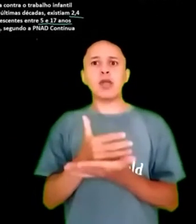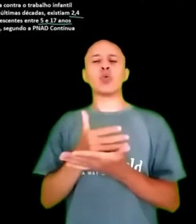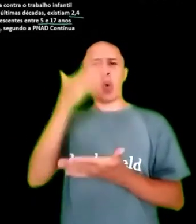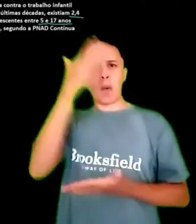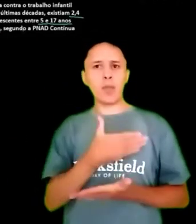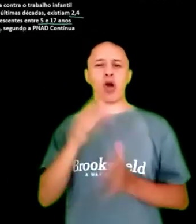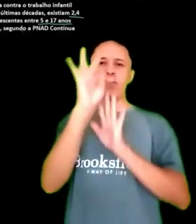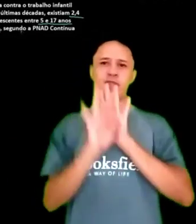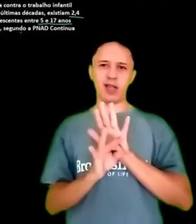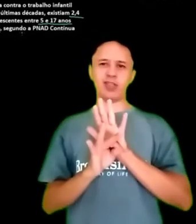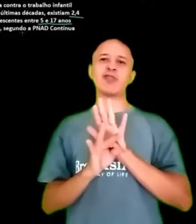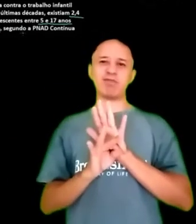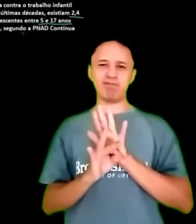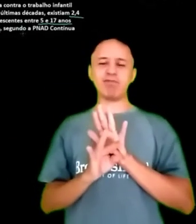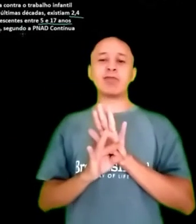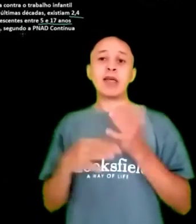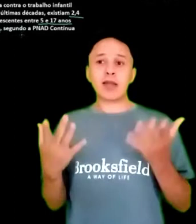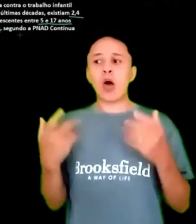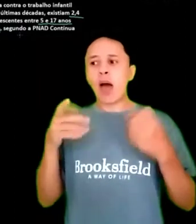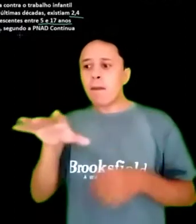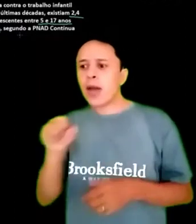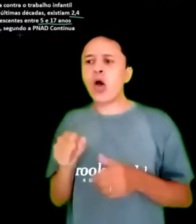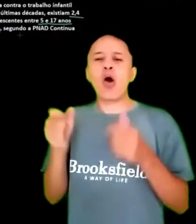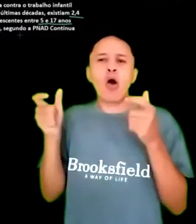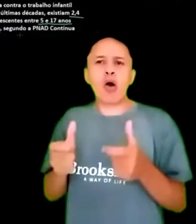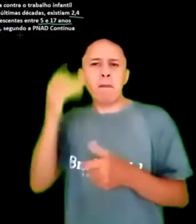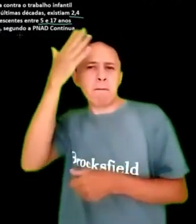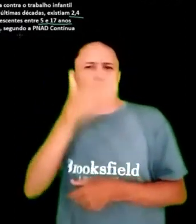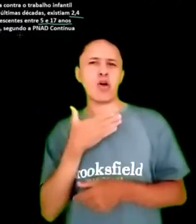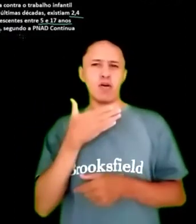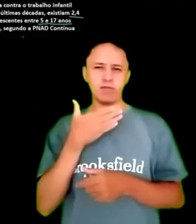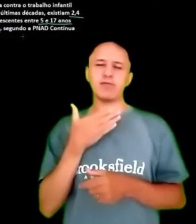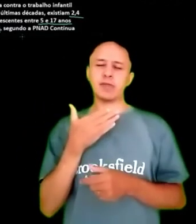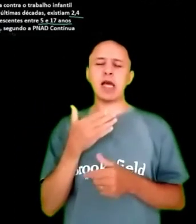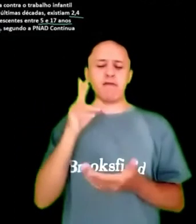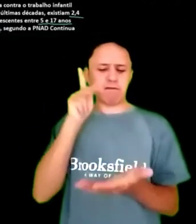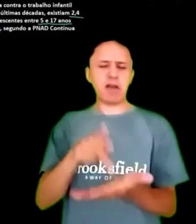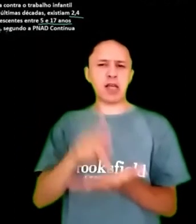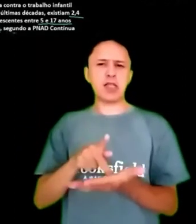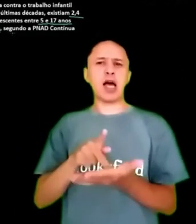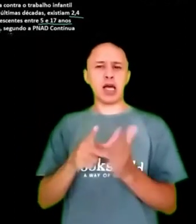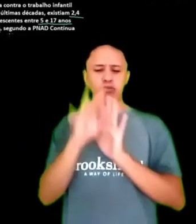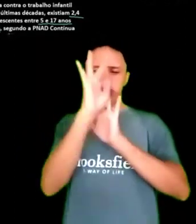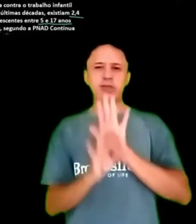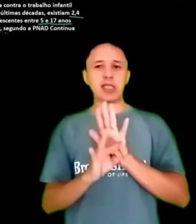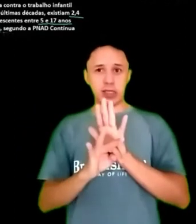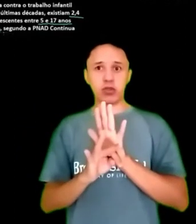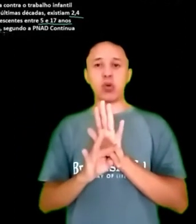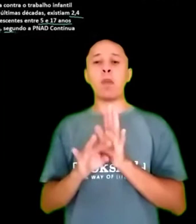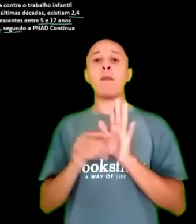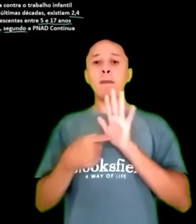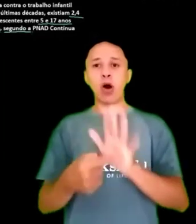texto. Estes dados, então, precisam de uma fonte que confirme que eles são reais, que aparece logo no final do